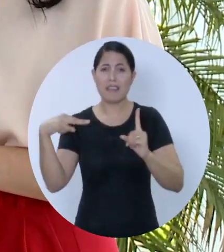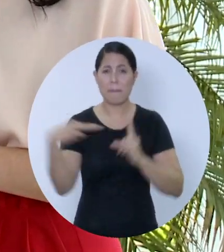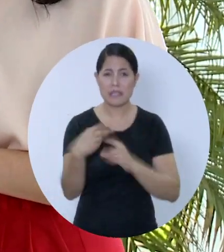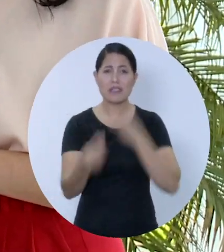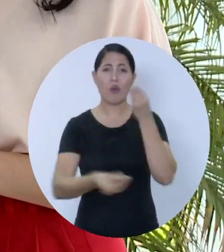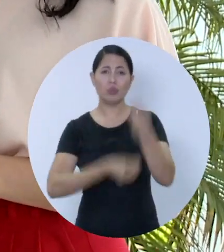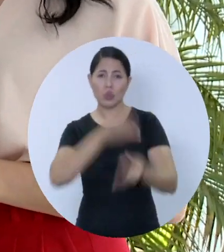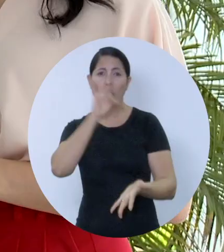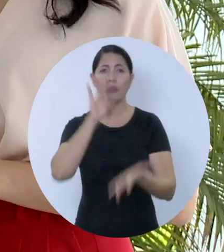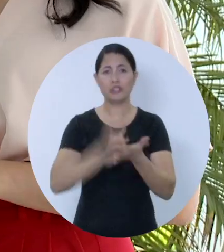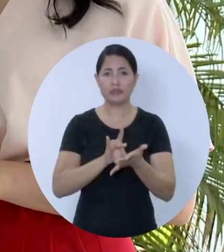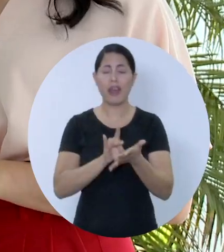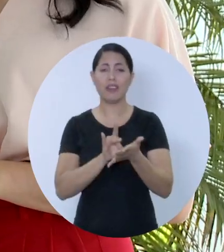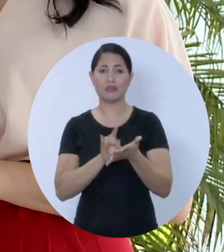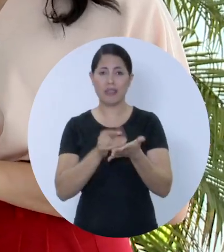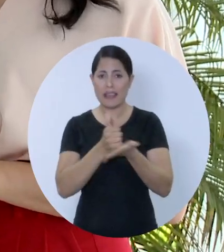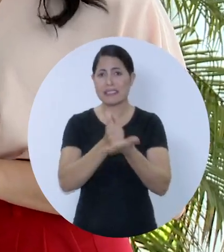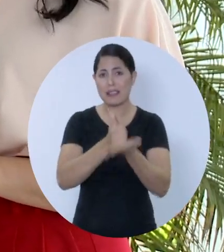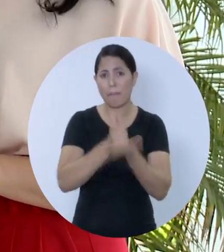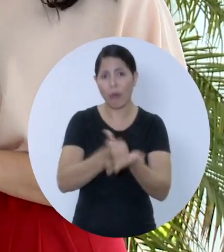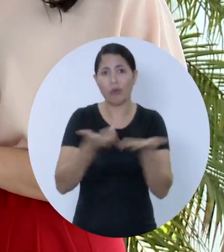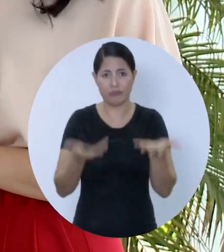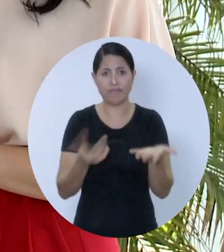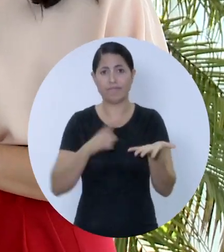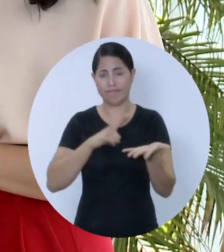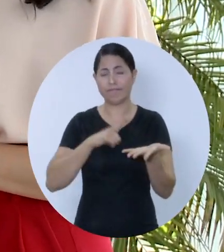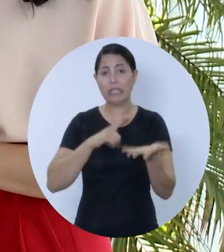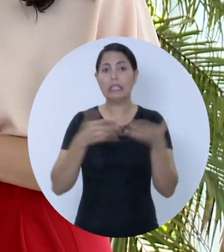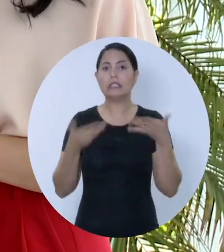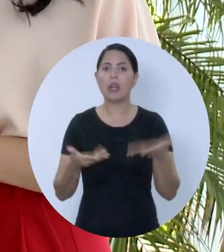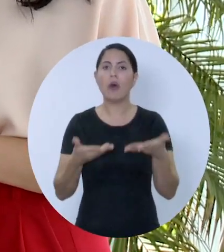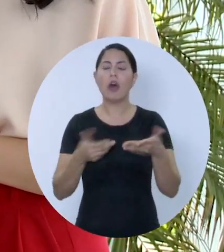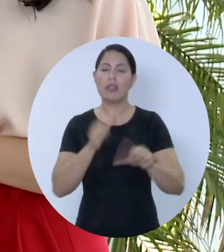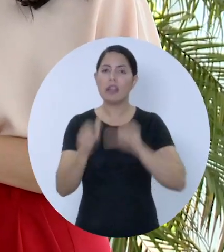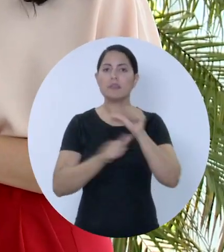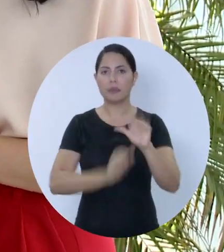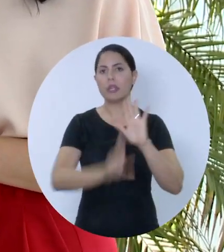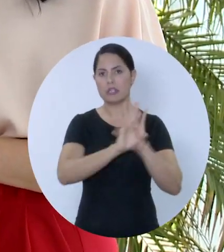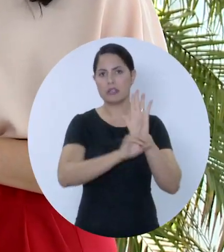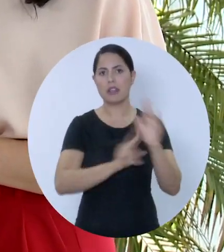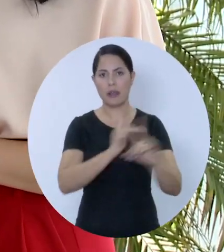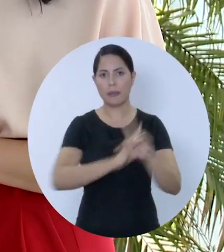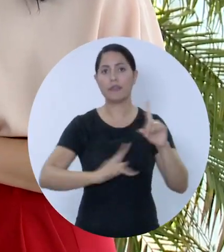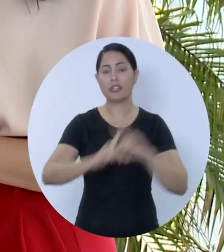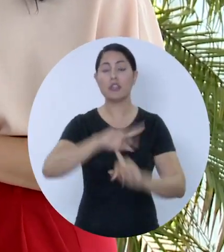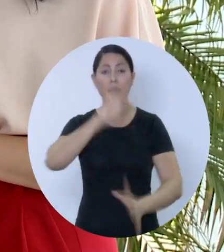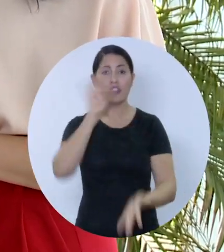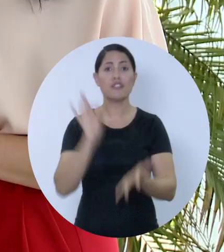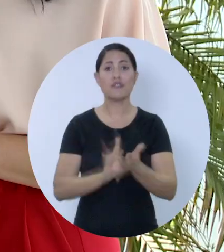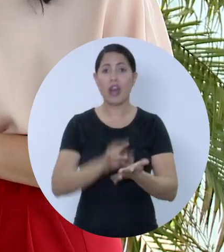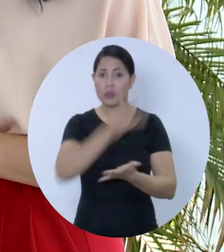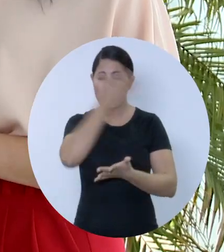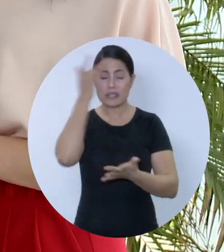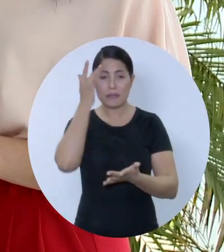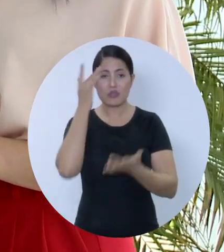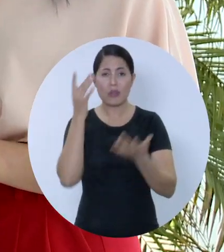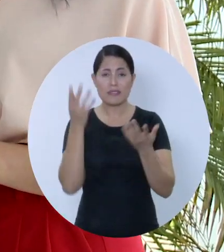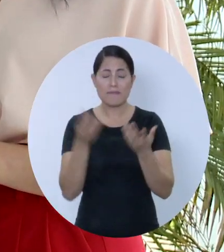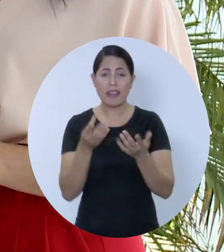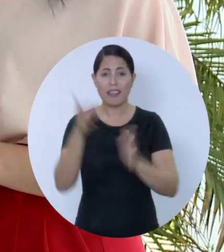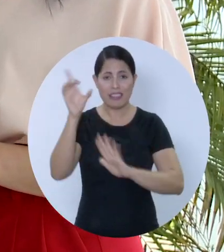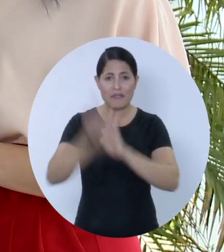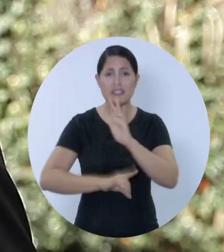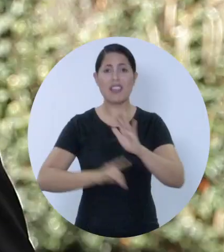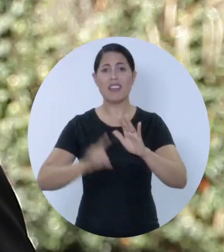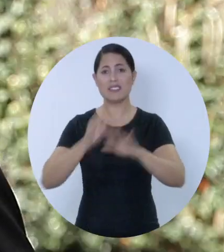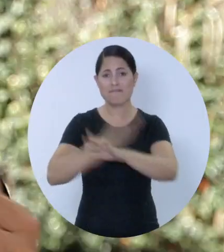disso que já é, enfim, um benefício da assistência, na verdade, que nem deveria estar contemplado nessa reforma da Previdência, porque diz justamente com as pessoas em